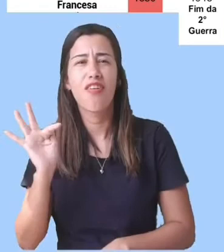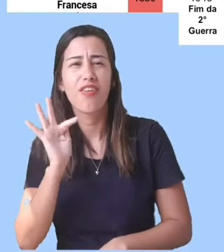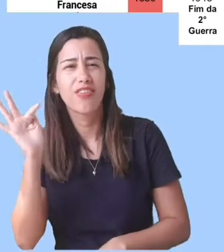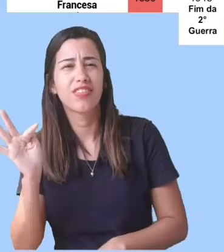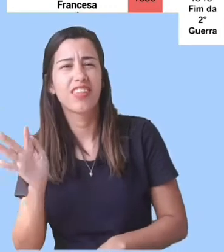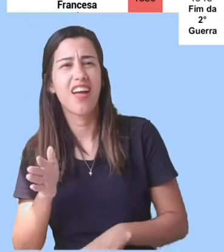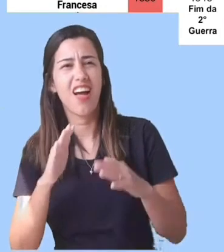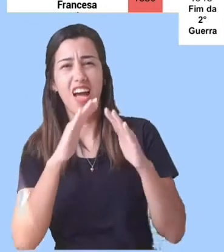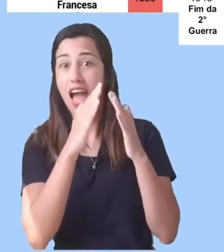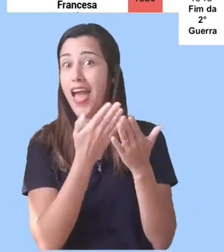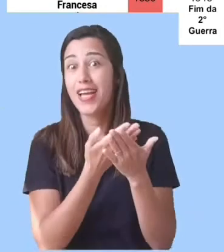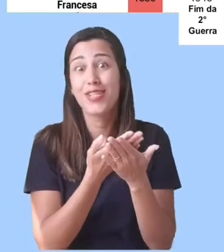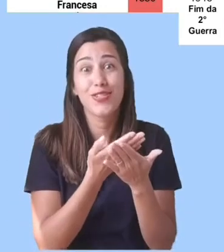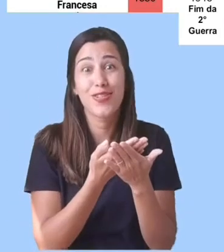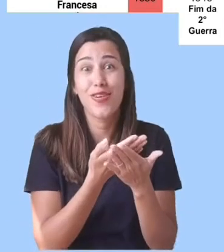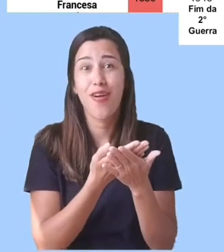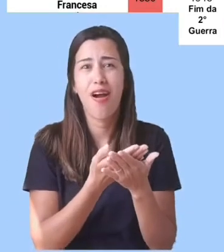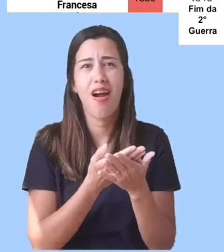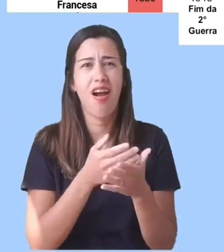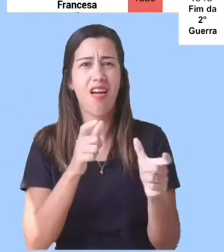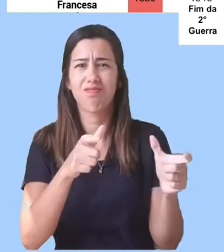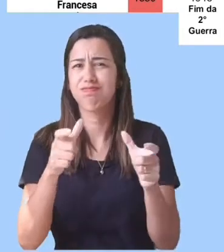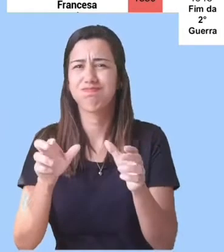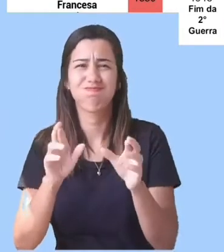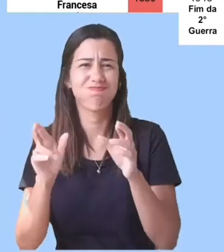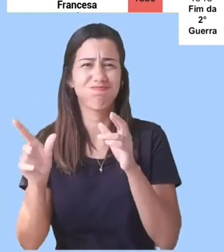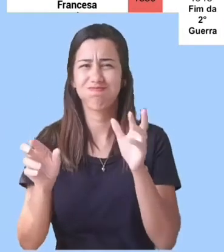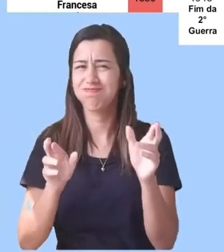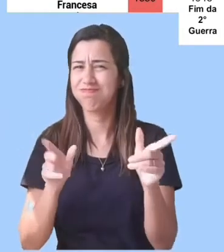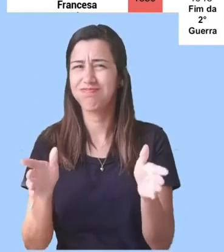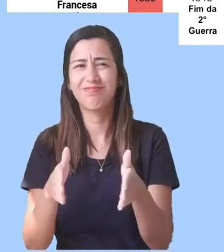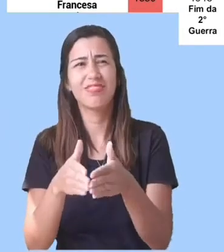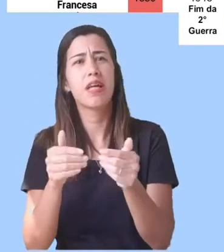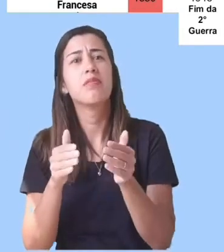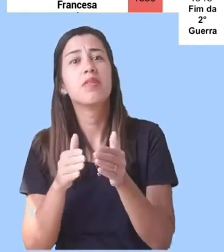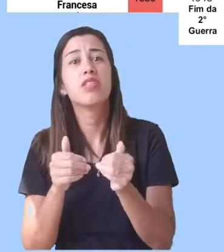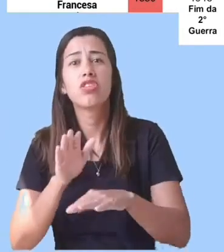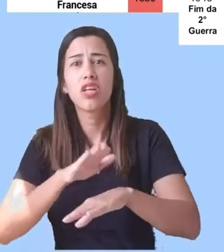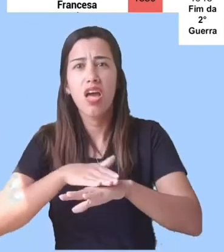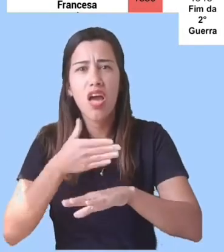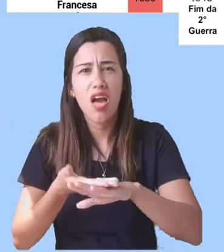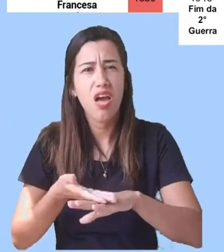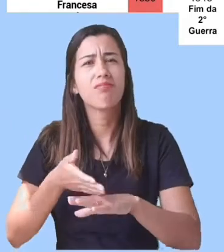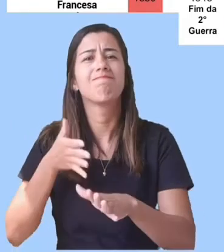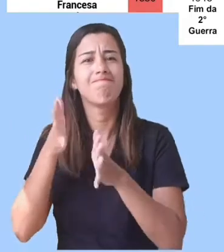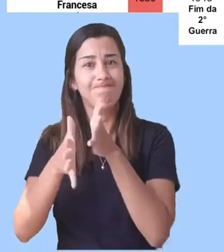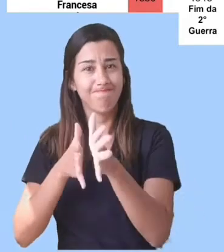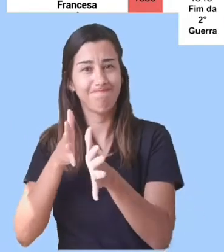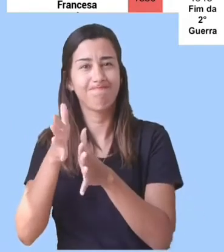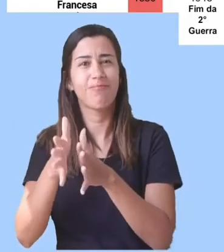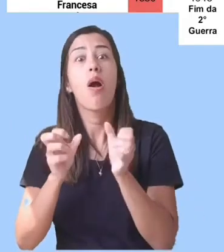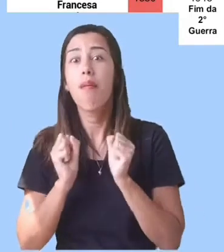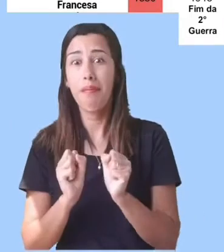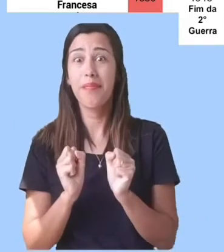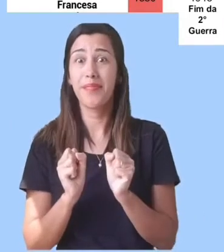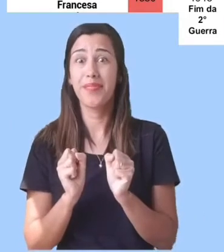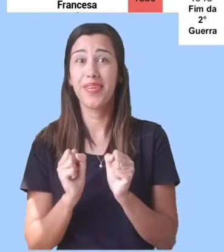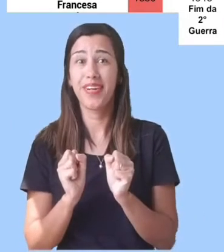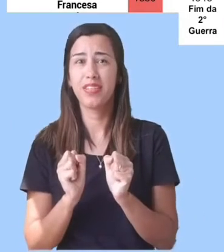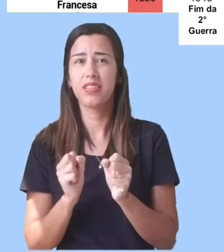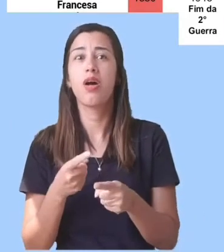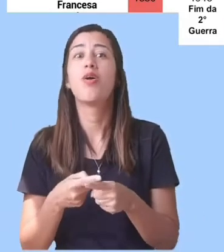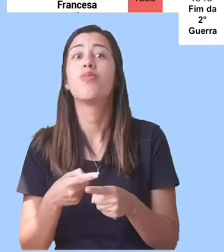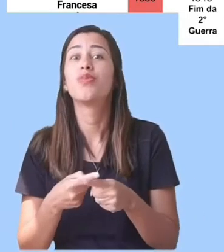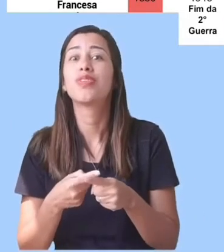assistir discursos na universidade e nas próprias escolas, em vários lugares. É só necessário solicitar